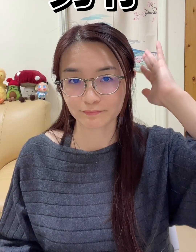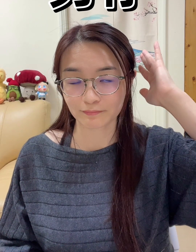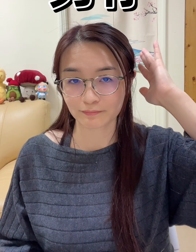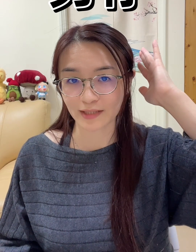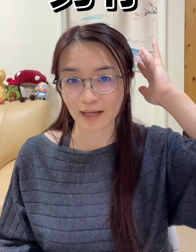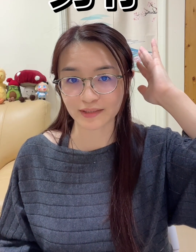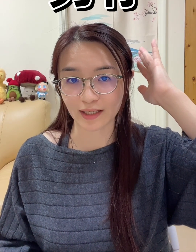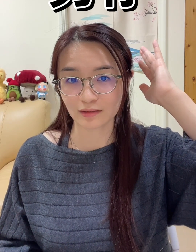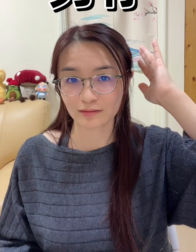男仔，